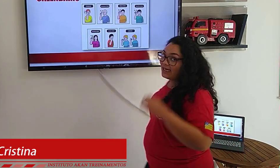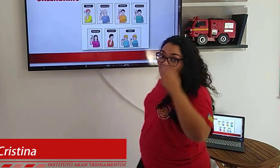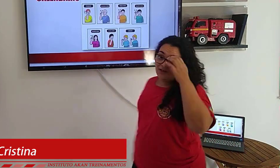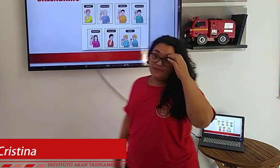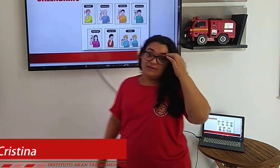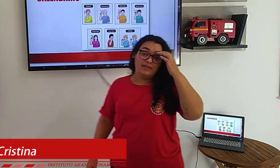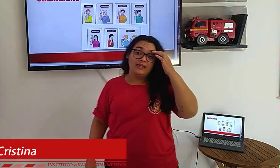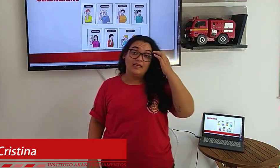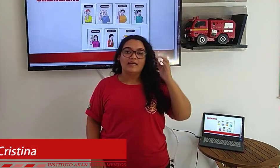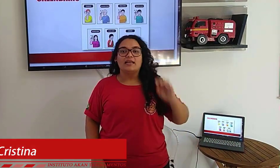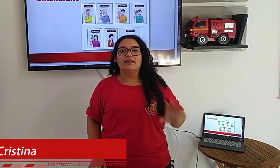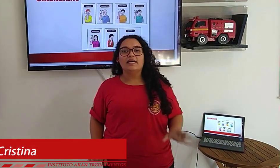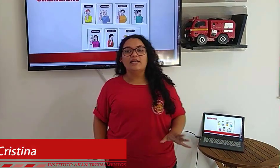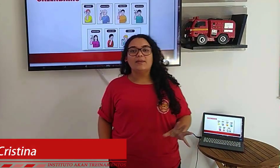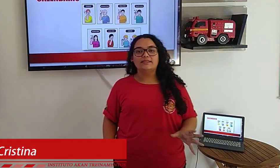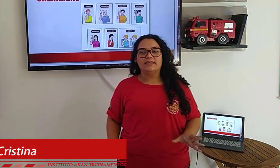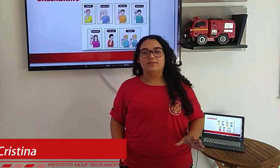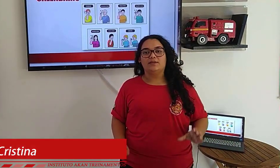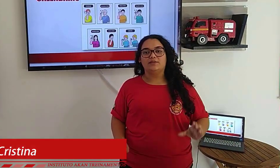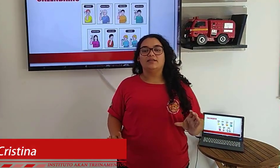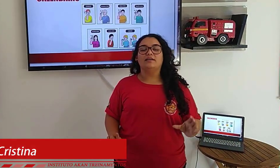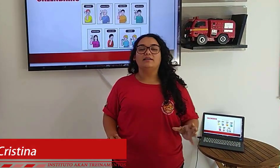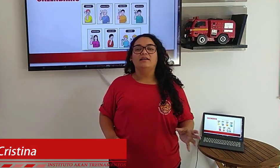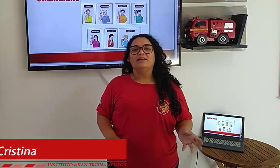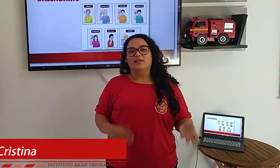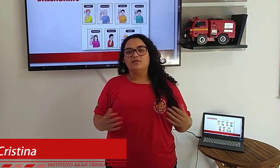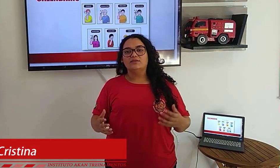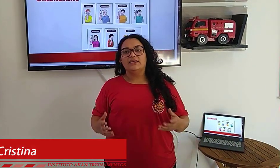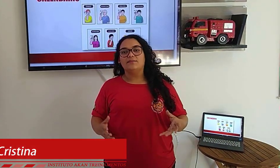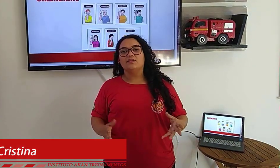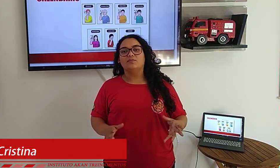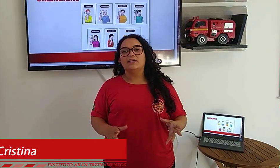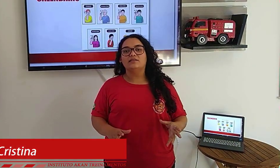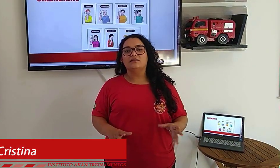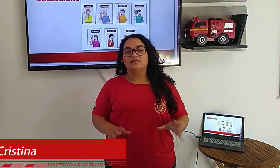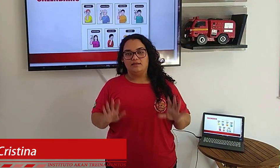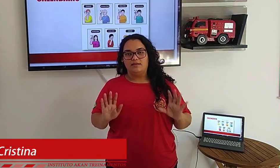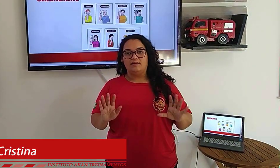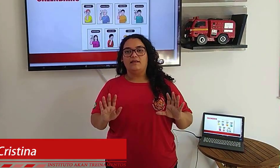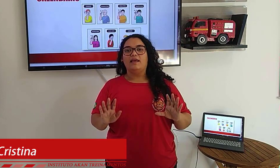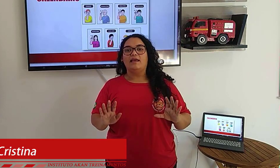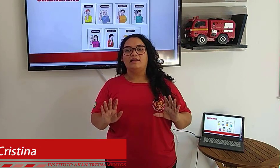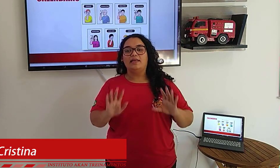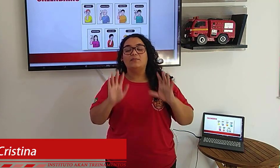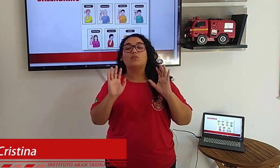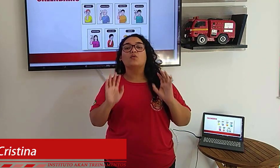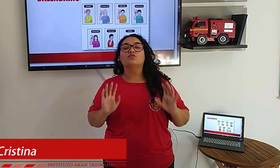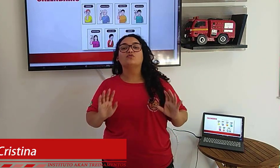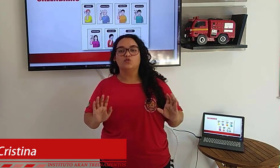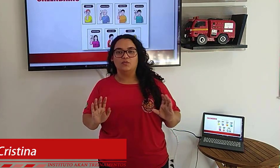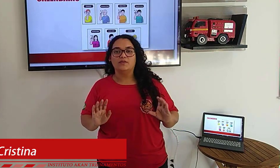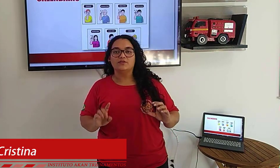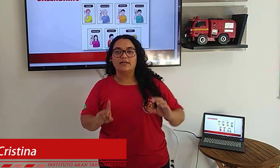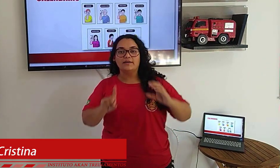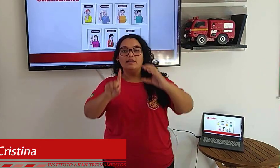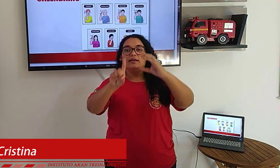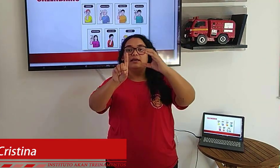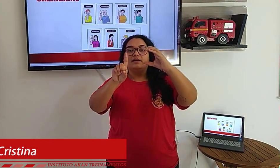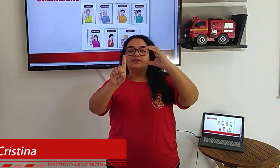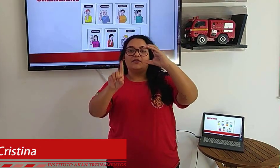Calendário. Calendário é bem simples, tá? Não tão simples, mas lembra um pouco dos números, tá? Você vai fazer